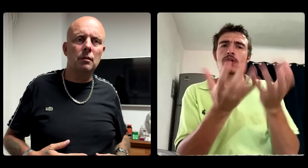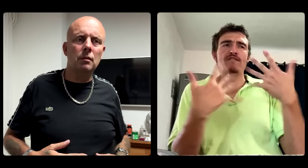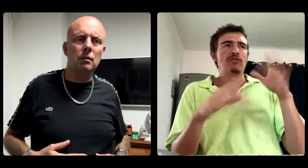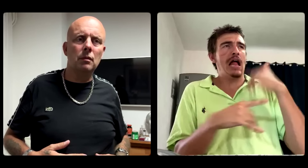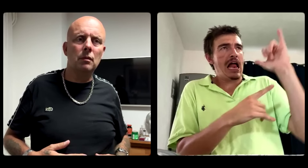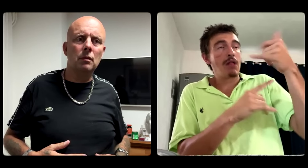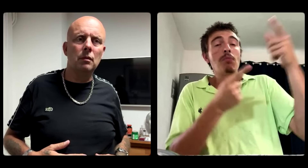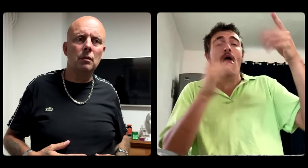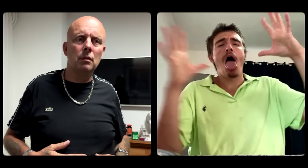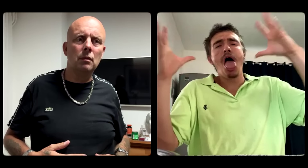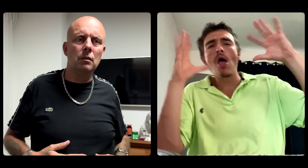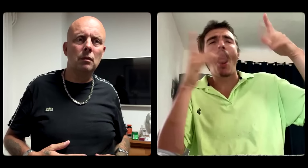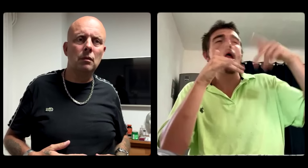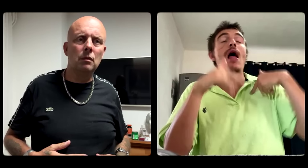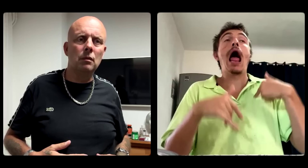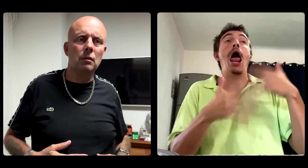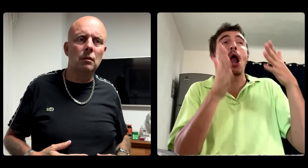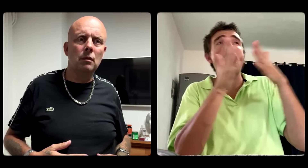Zonder.